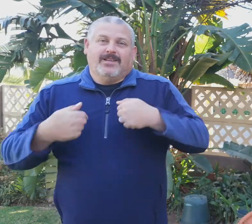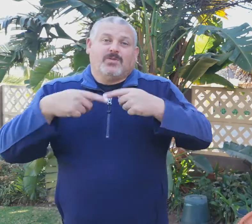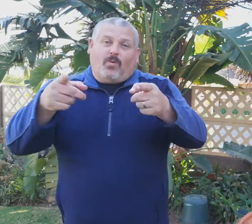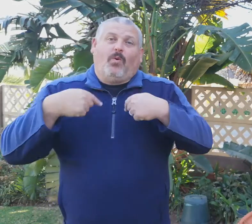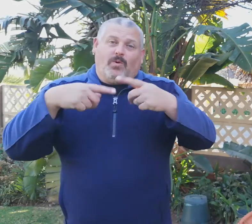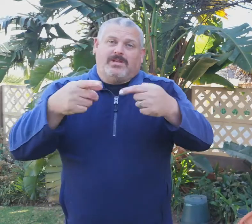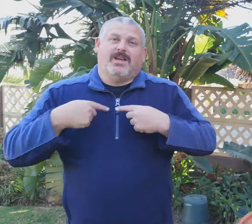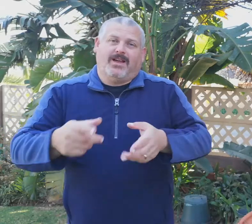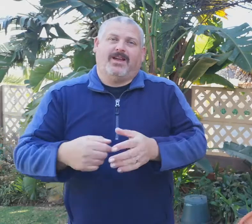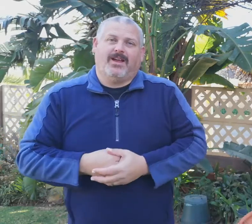So ons